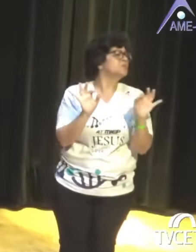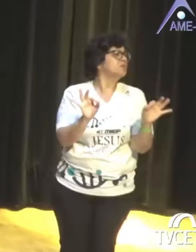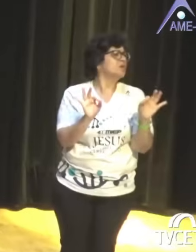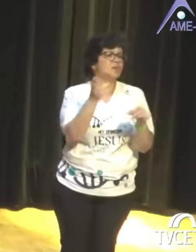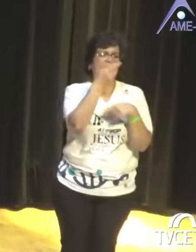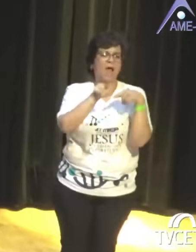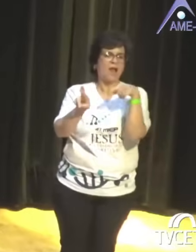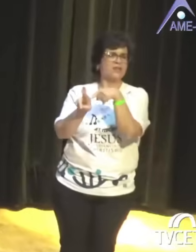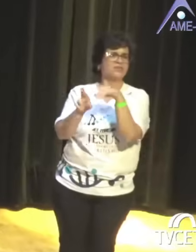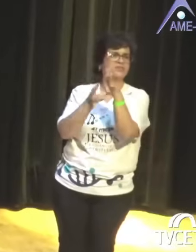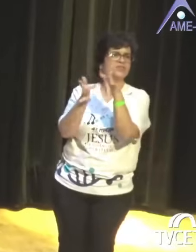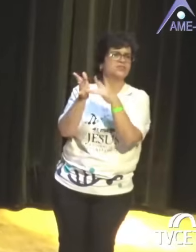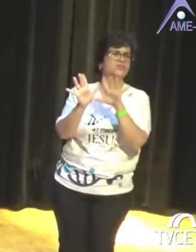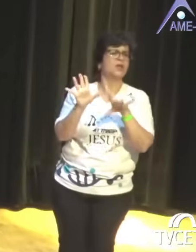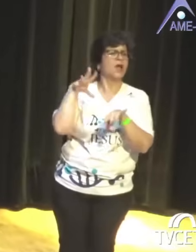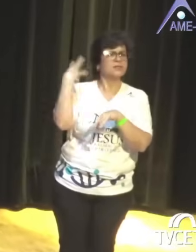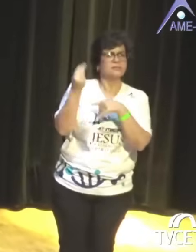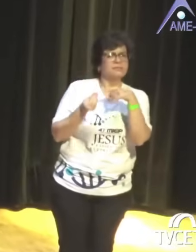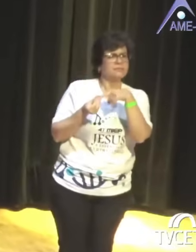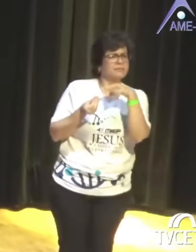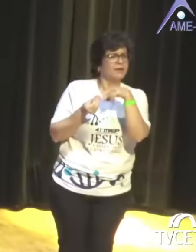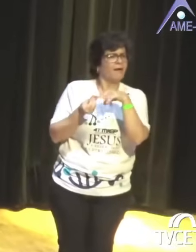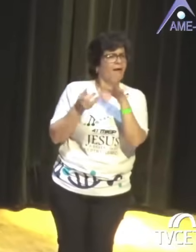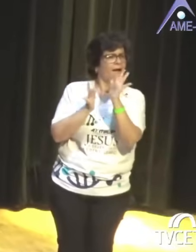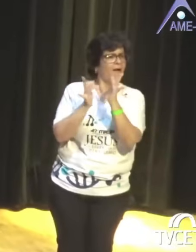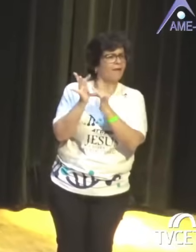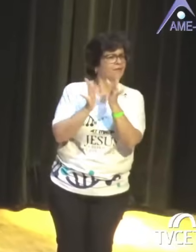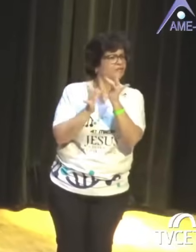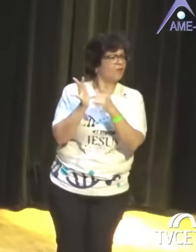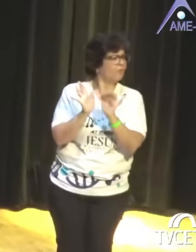o aspecto religioso do espiritismo como é que